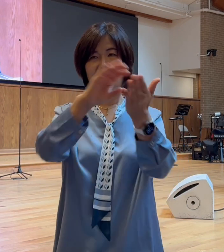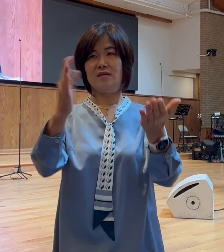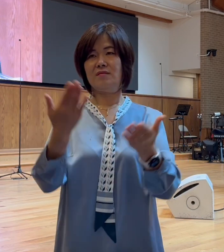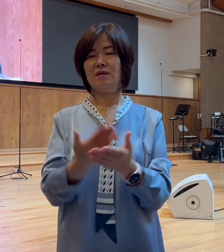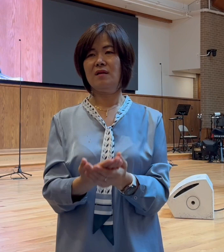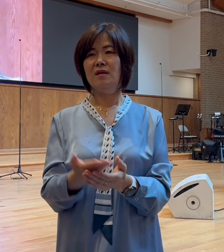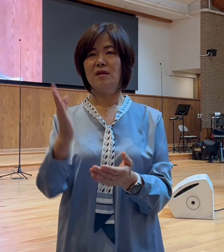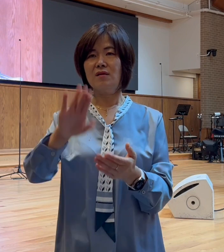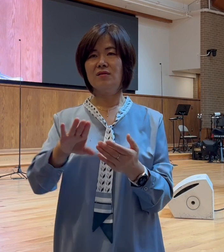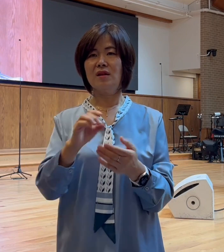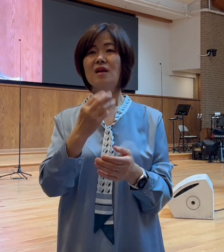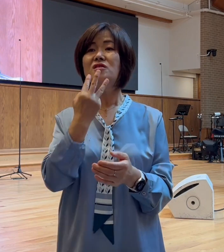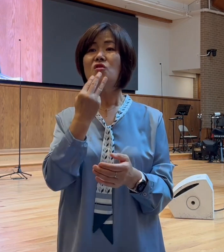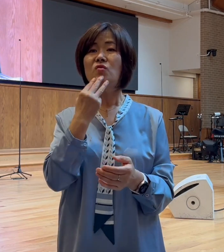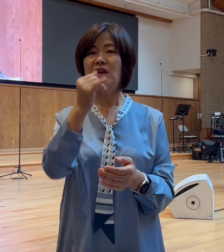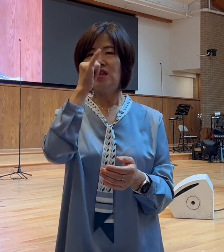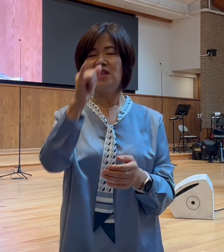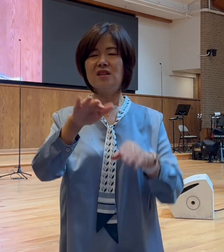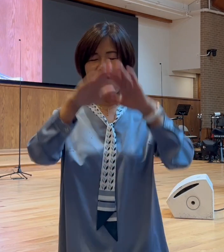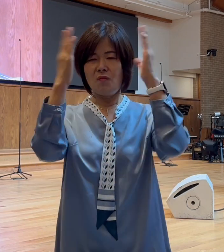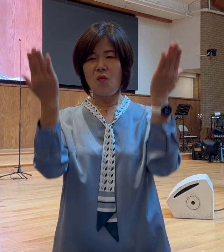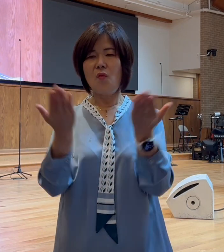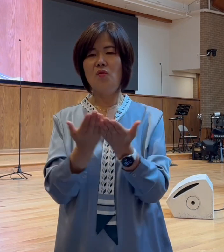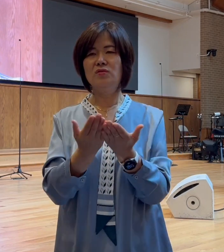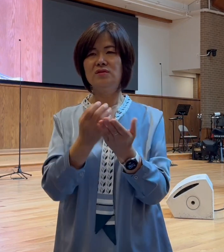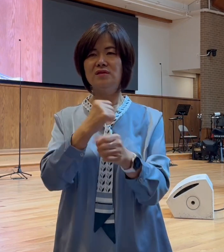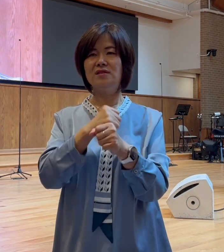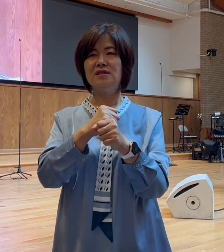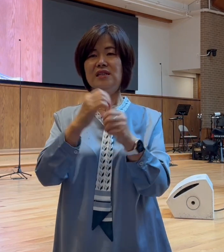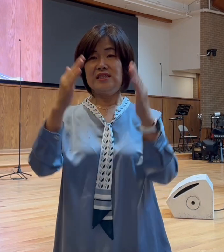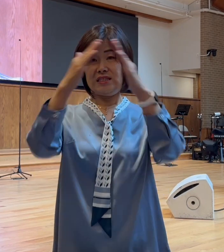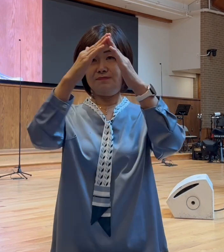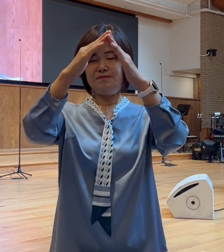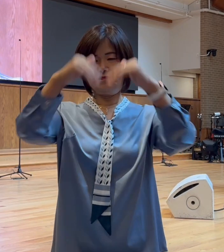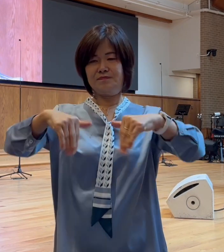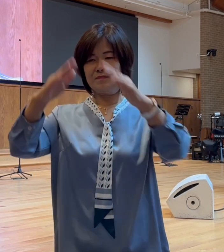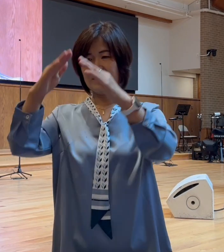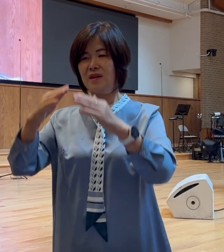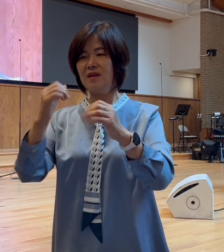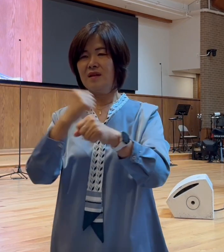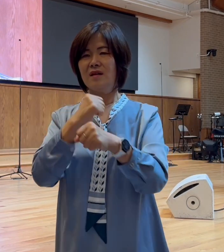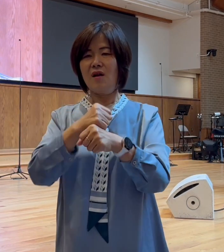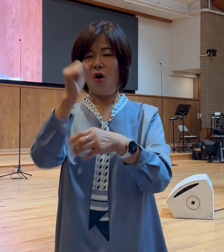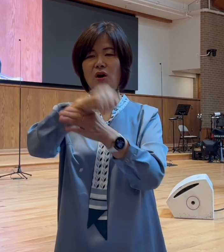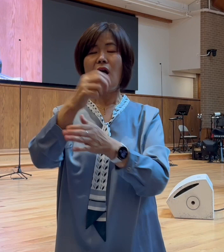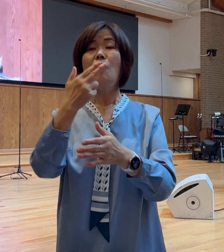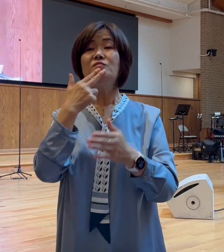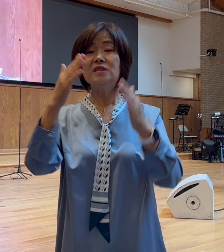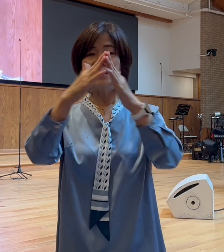이제 정부에서 서울에 있는 모든 무허가 건물을 철거하고,